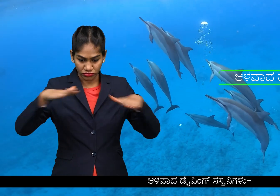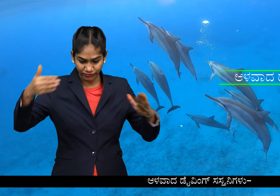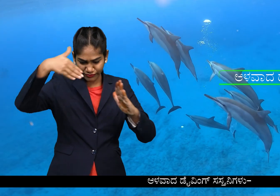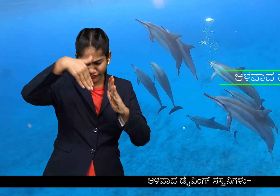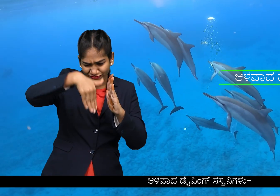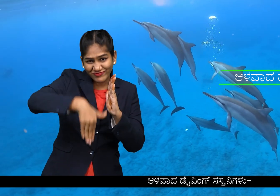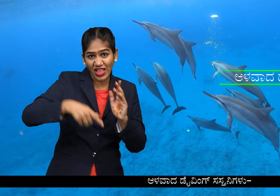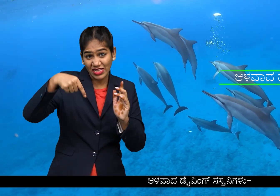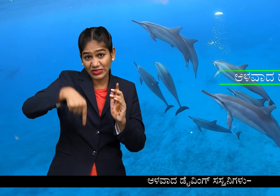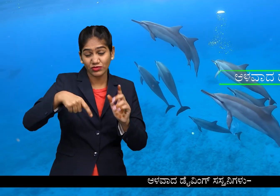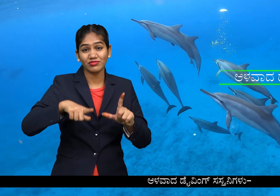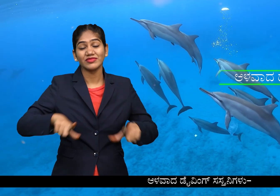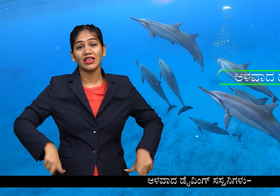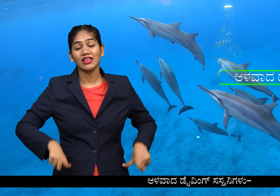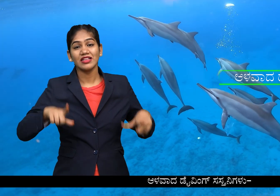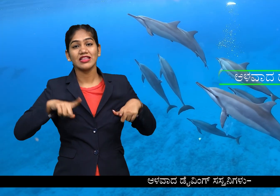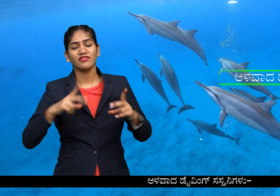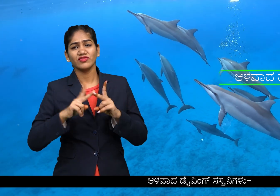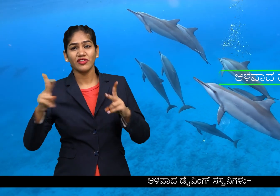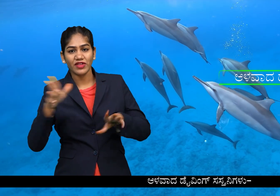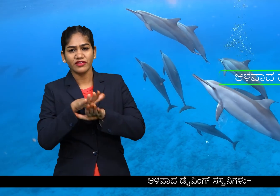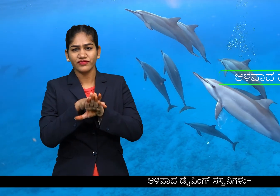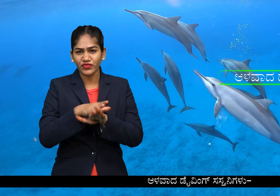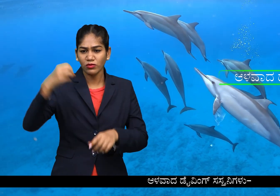ಆಳವಾದ ಡೈವಿಂಗ್ ಸಸ್ತನಿಗಳು.